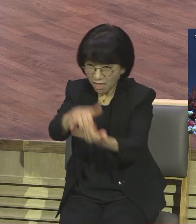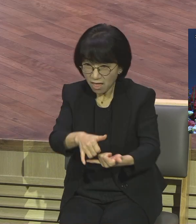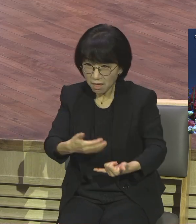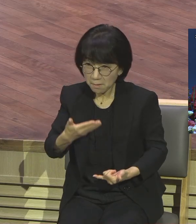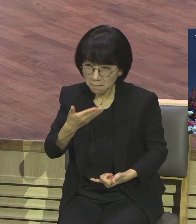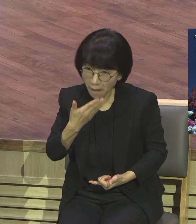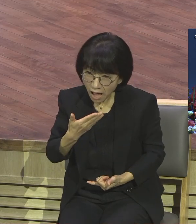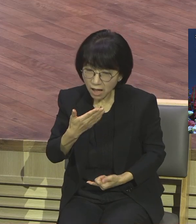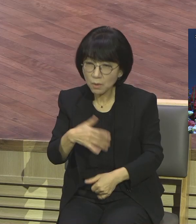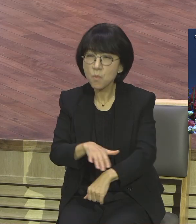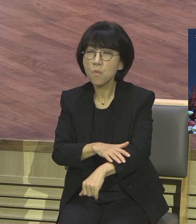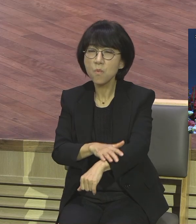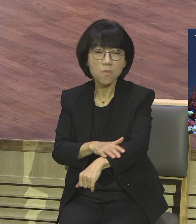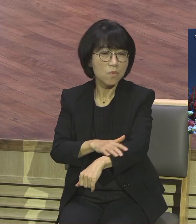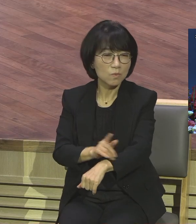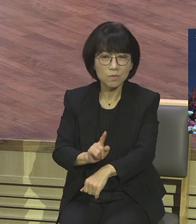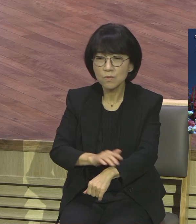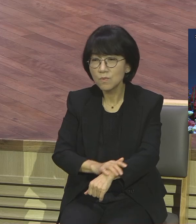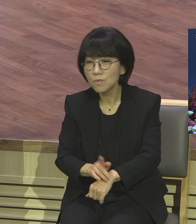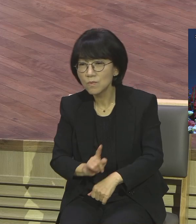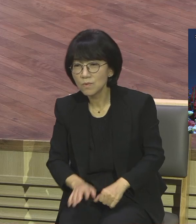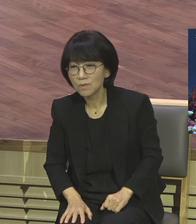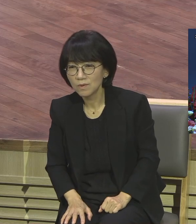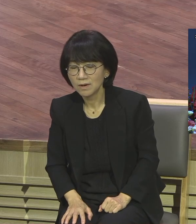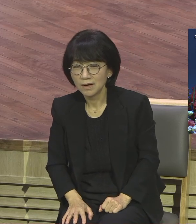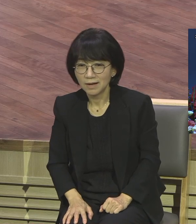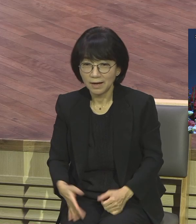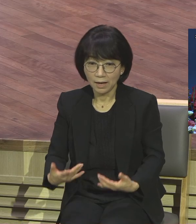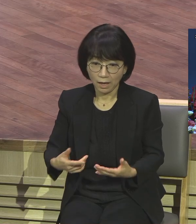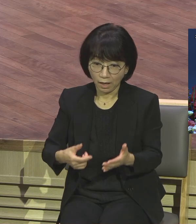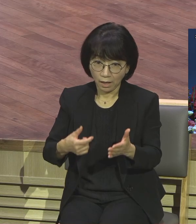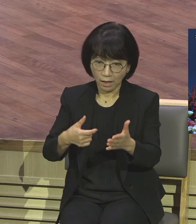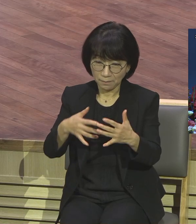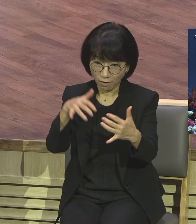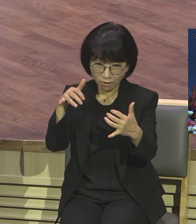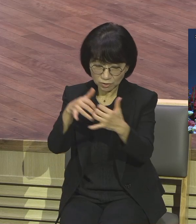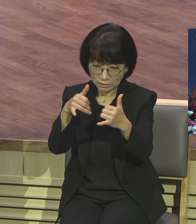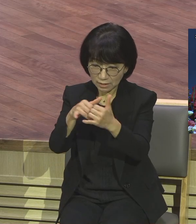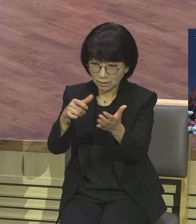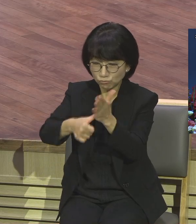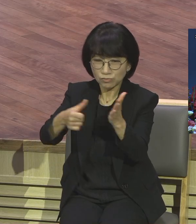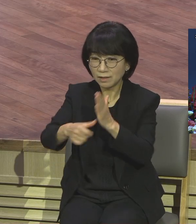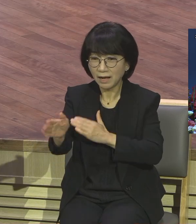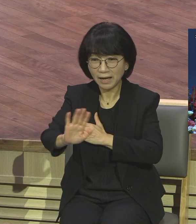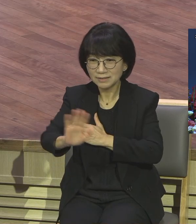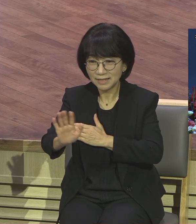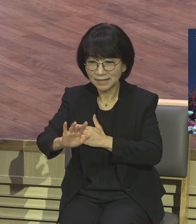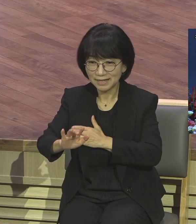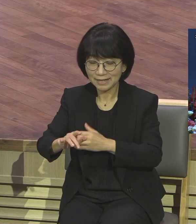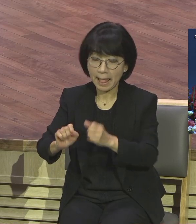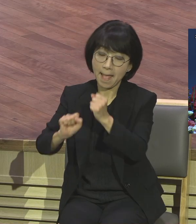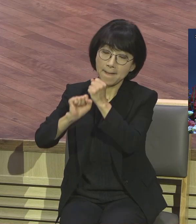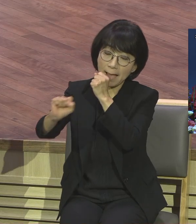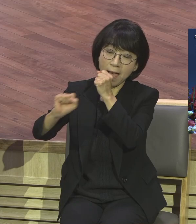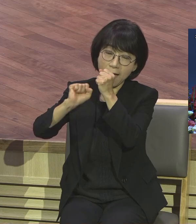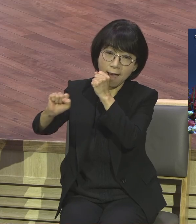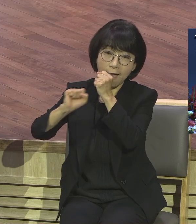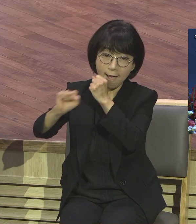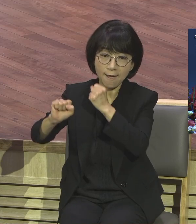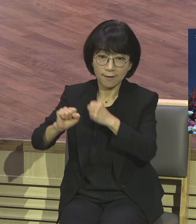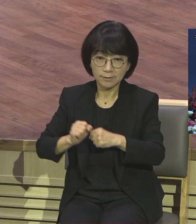300명, 그것도 무기가 없어요. 나팔과 횃불 항아리. 나팔과 횃불 항아리가 뭐 사람